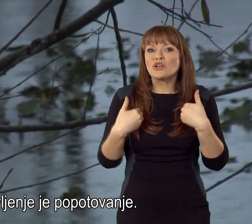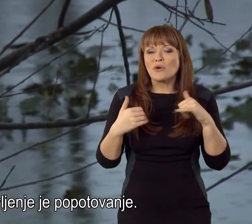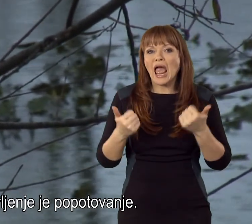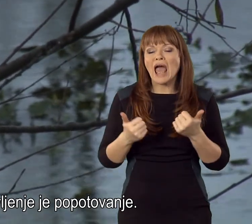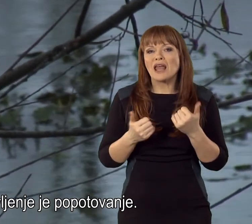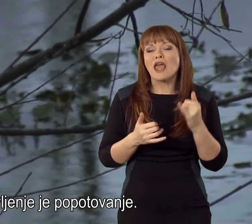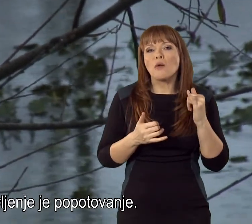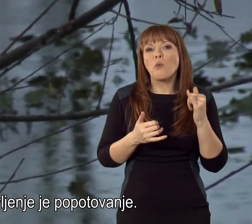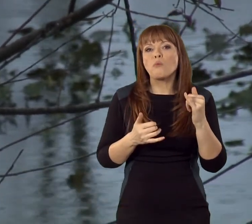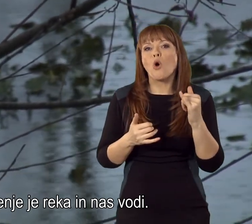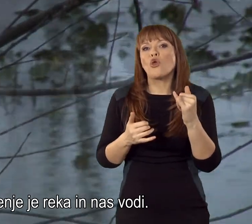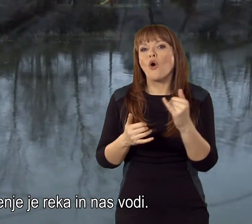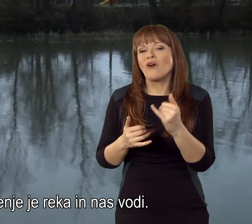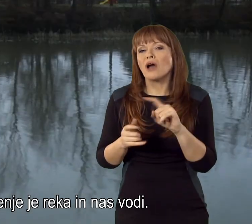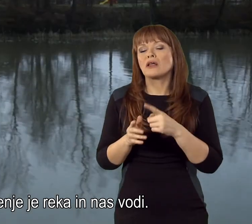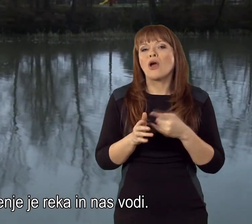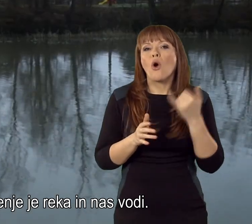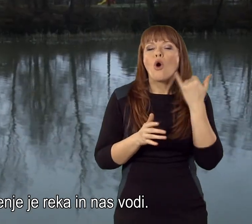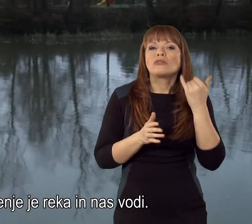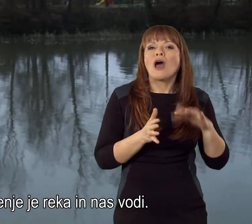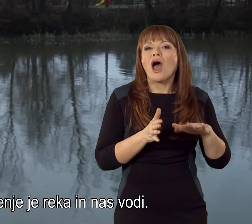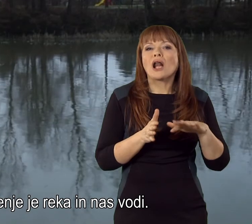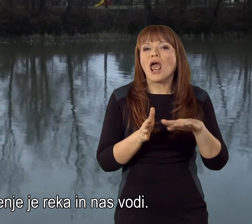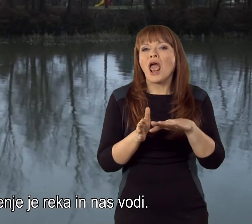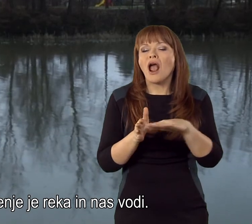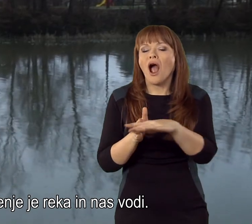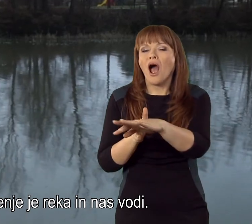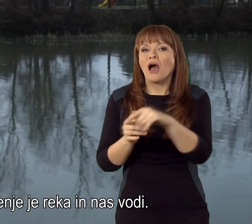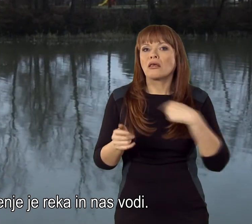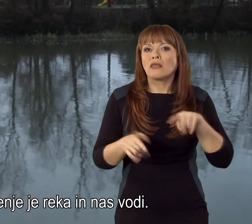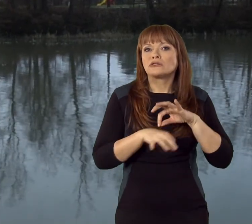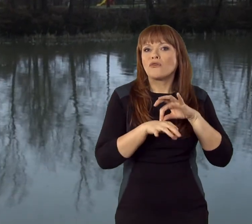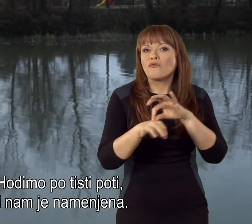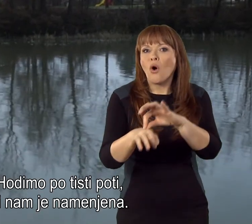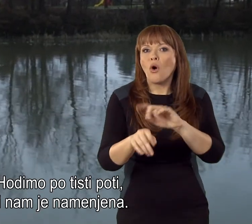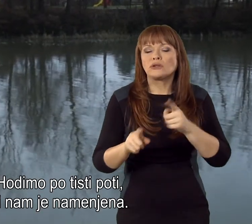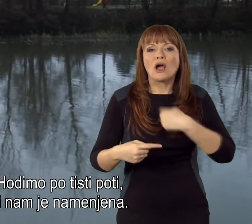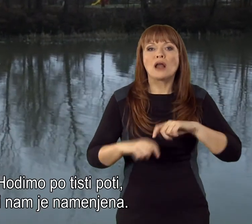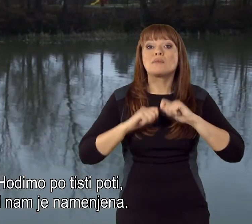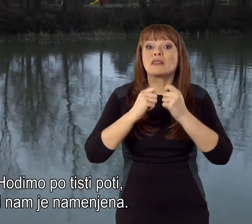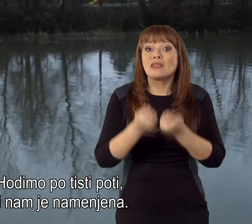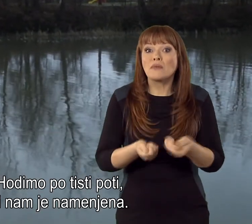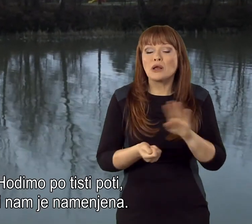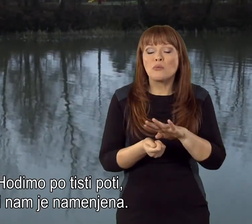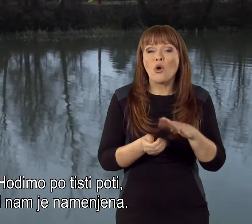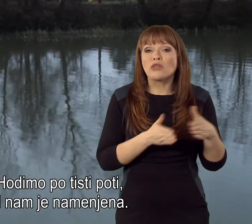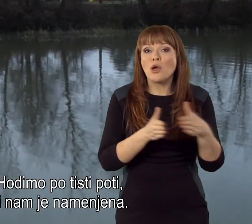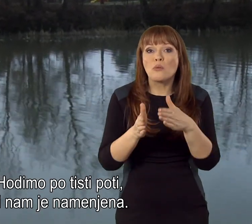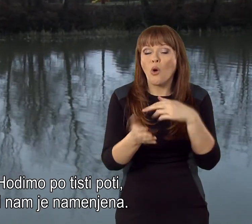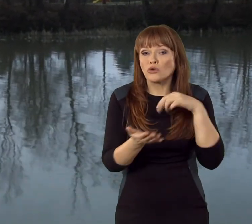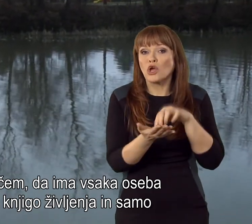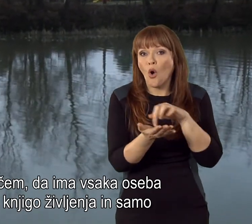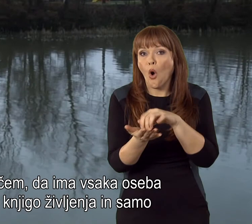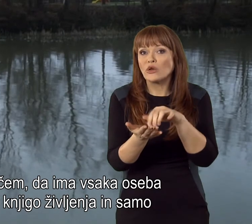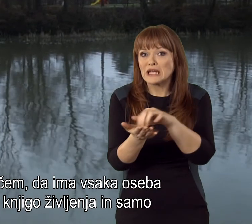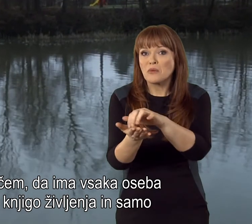Življenje je popotovanje, življenje je reka in nas vodi in kaj nam je namenjeno dejansko po tej poti hodimo. Jaz